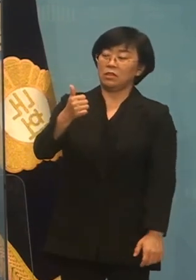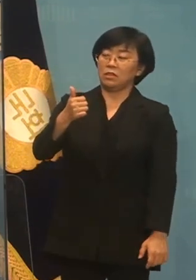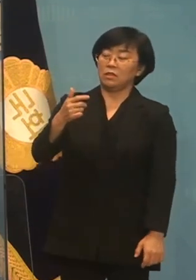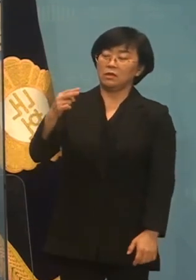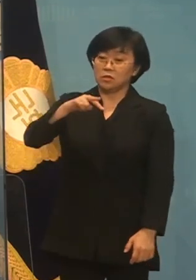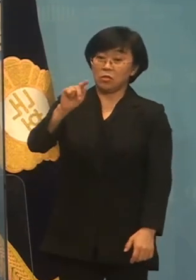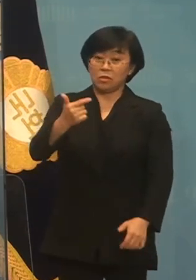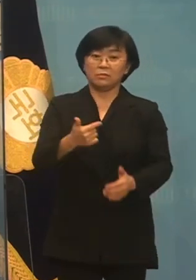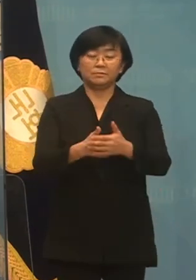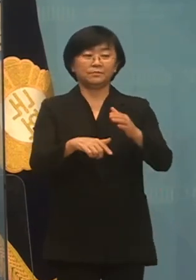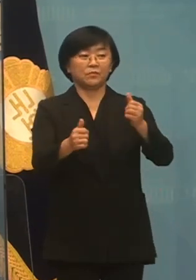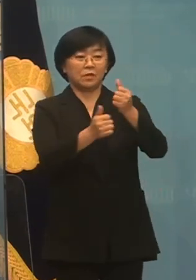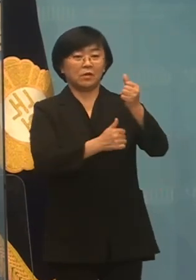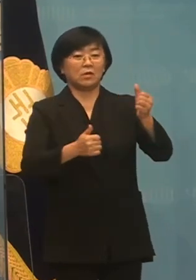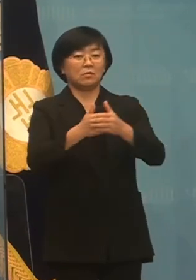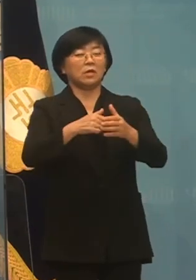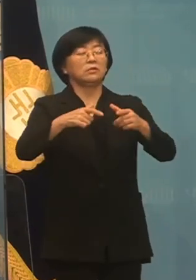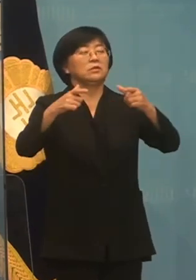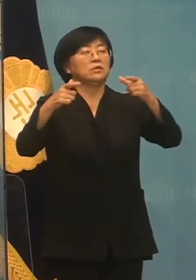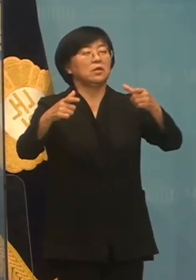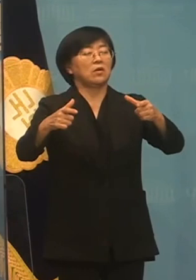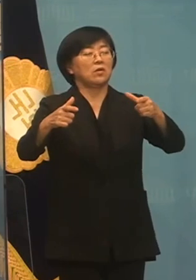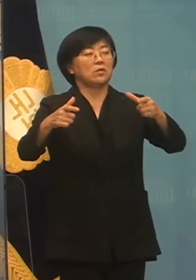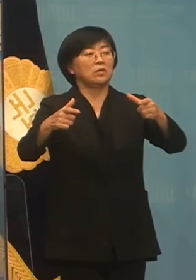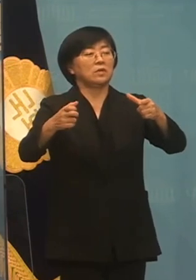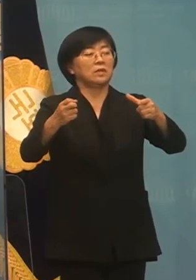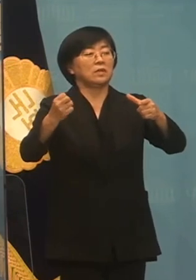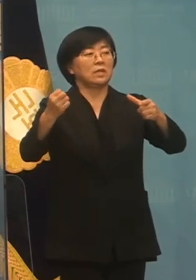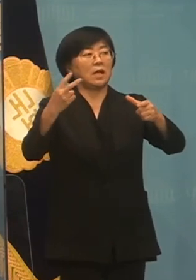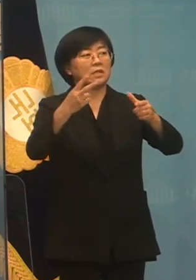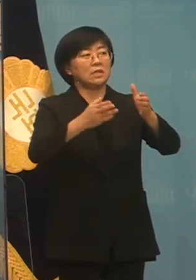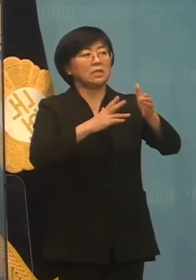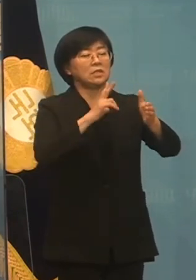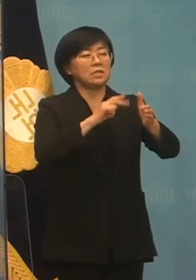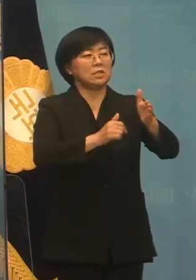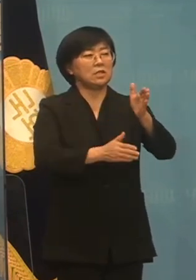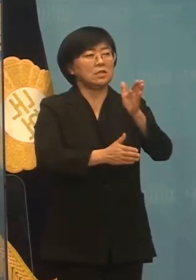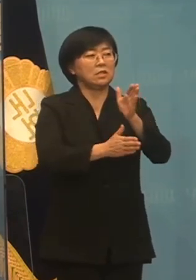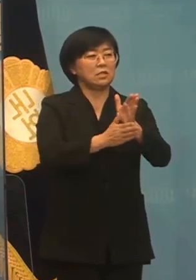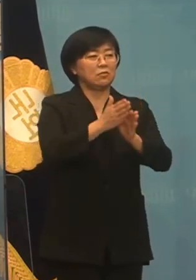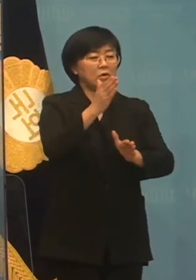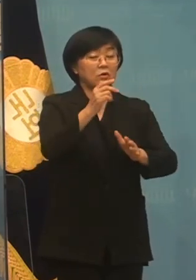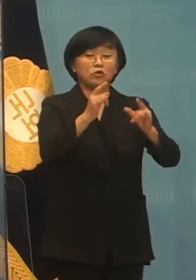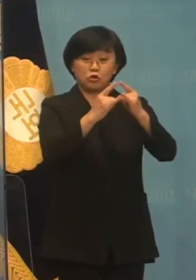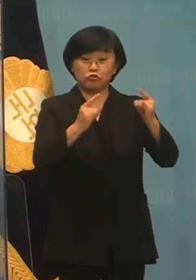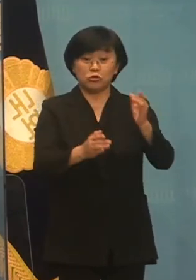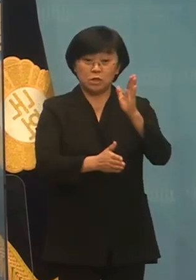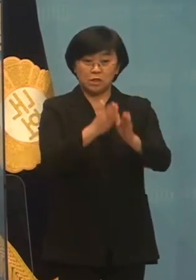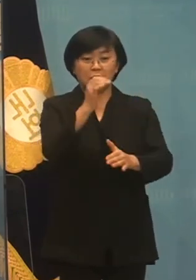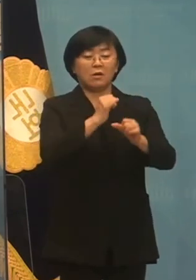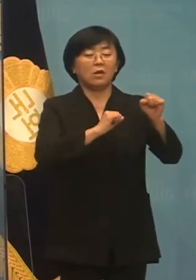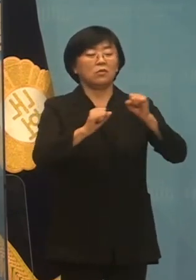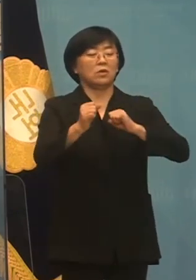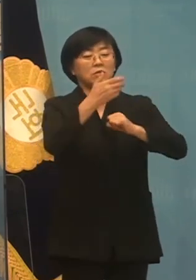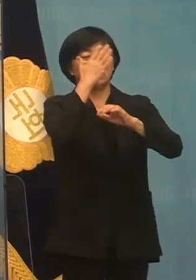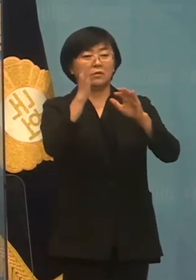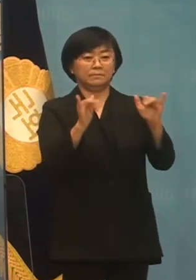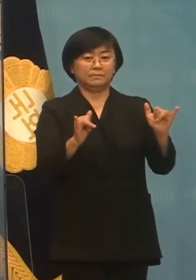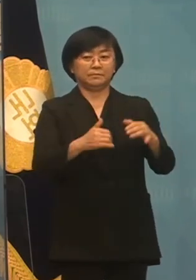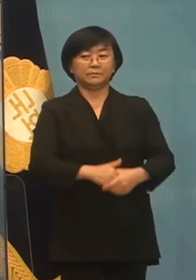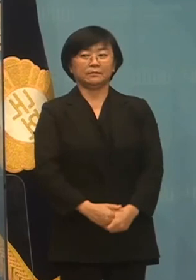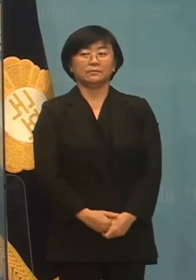의원님도 지역에서 재선 시의원으로 전주시 시의원으로 활동하고 있는 청년분들입니다.